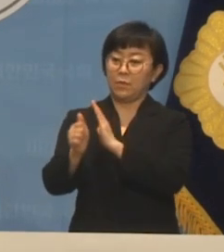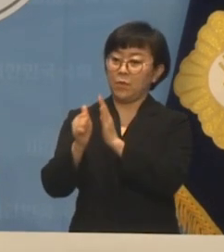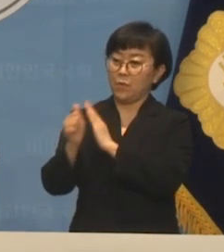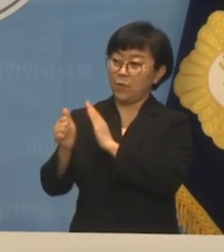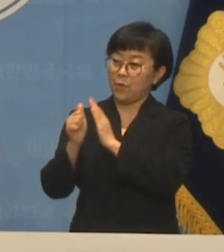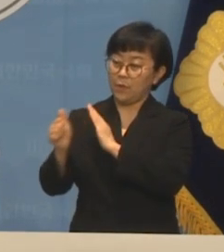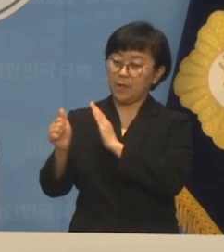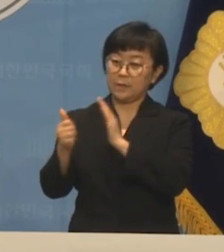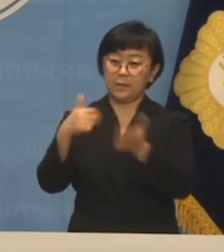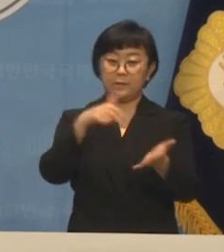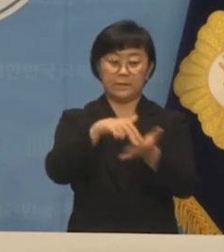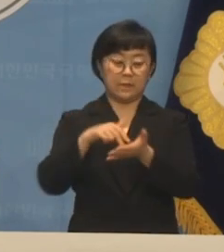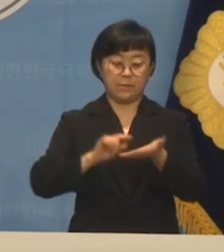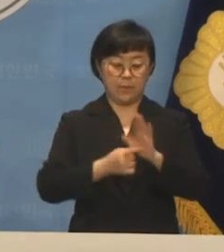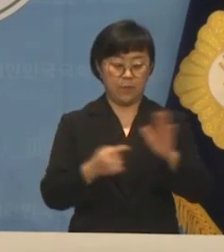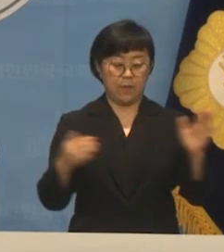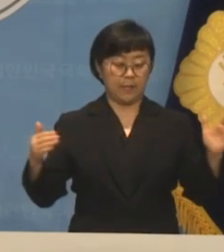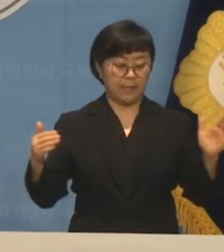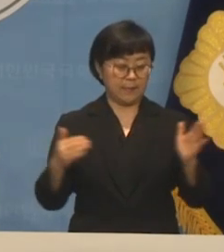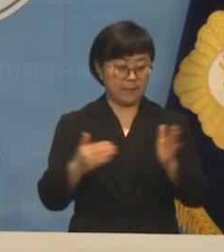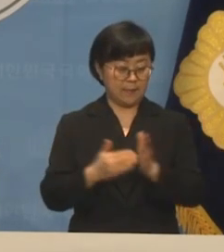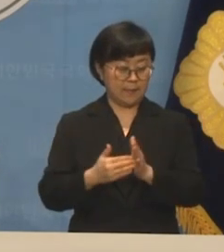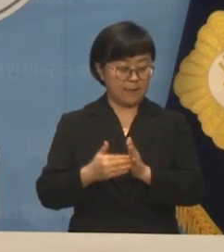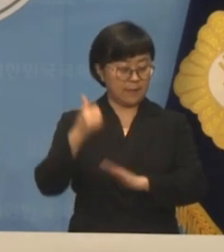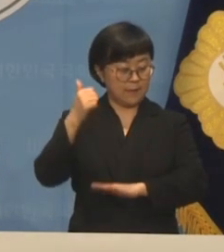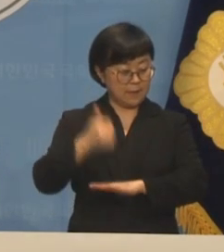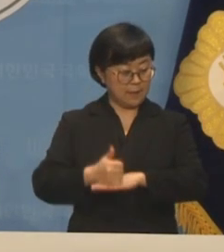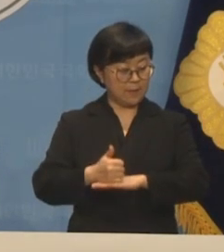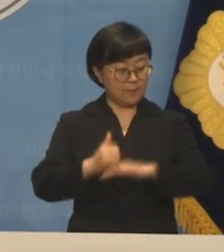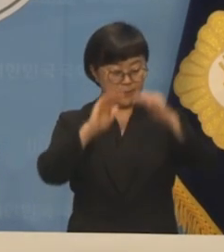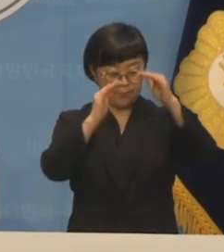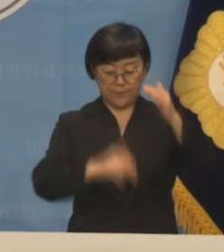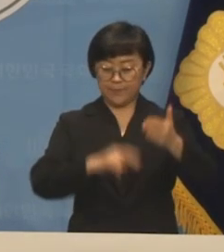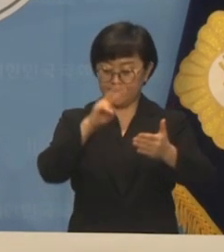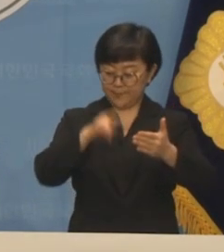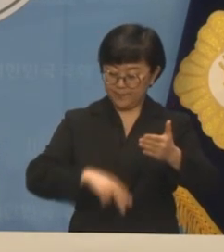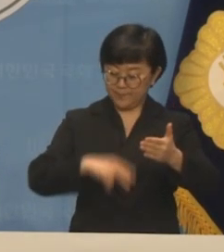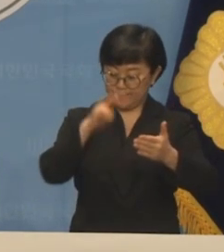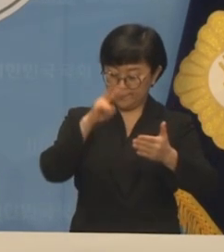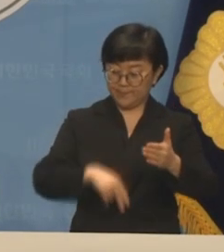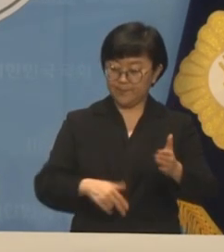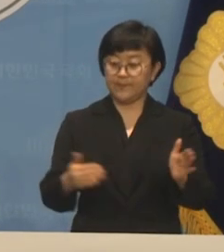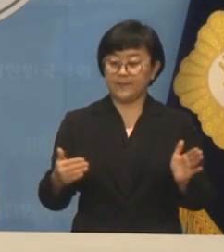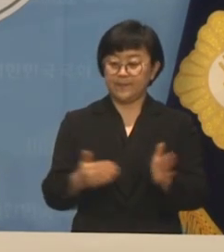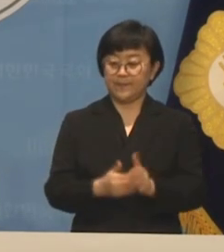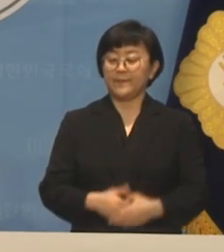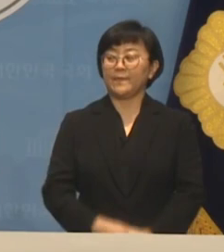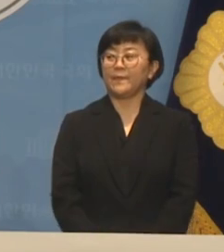대표자들께서 입장을 발표하고 마지막으로는 기자회견문을 낭독하는 것으로 하겠습니다.